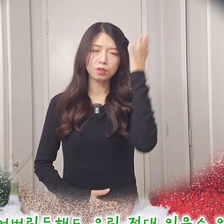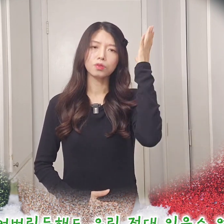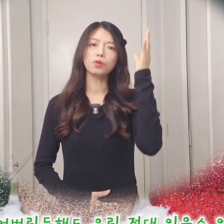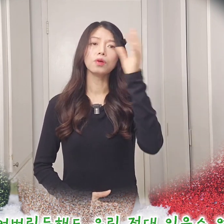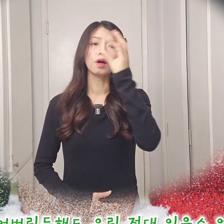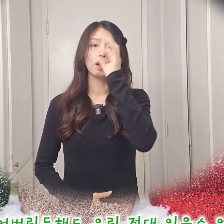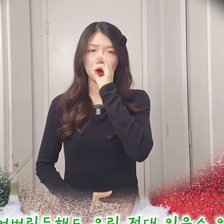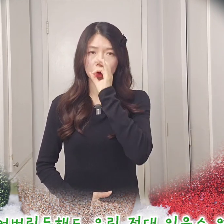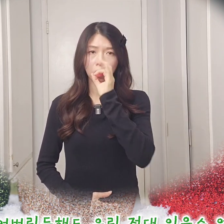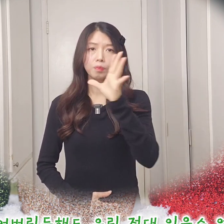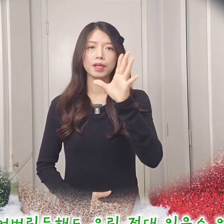수 없잖아.